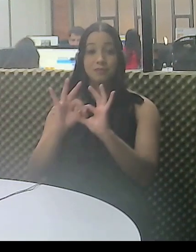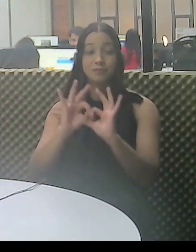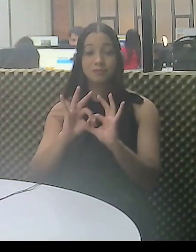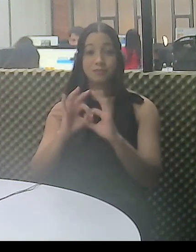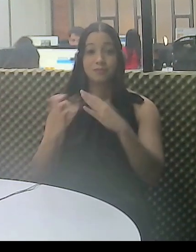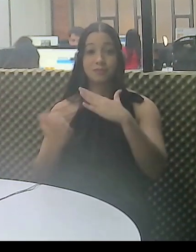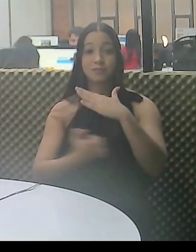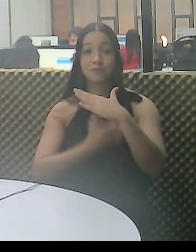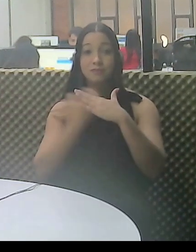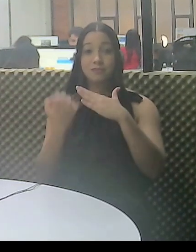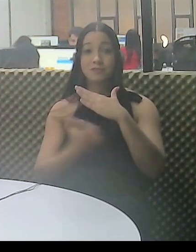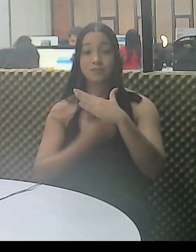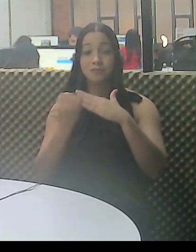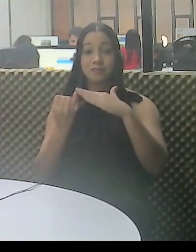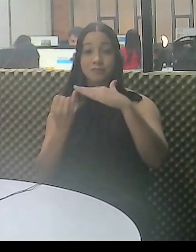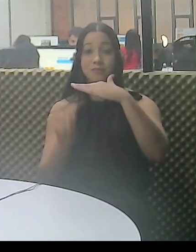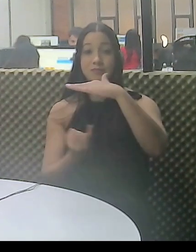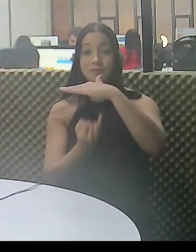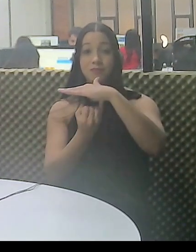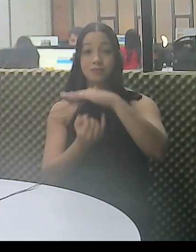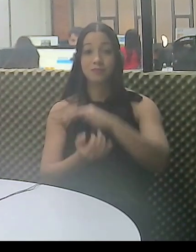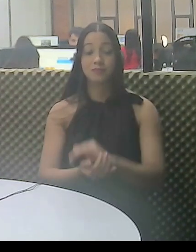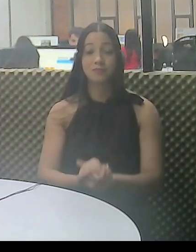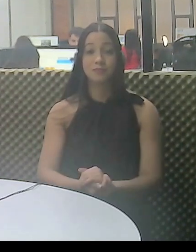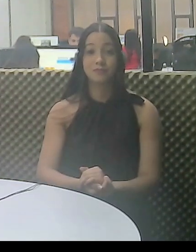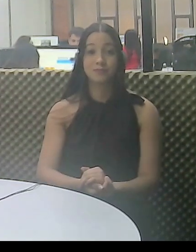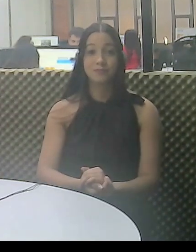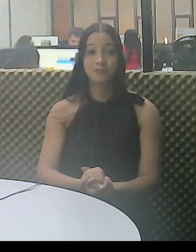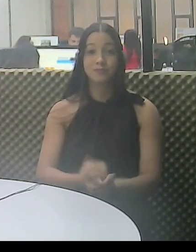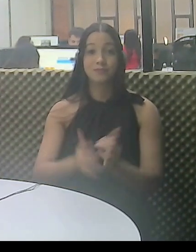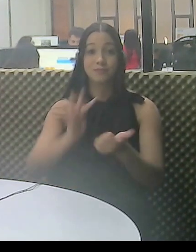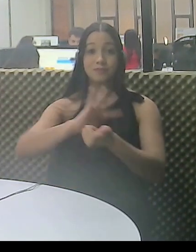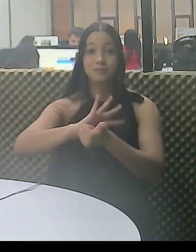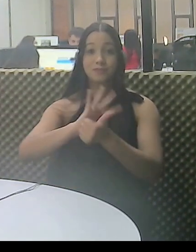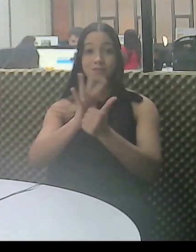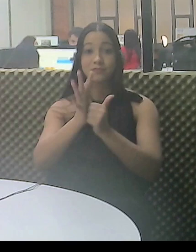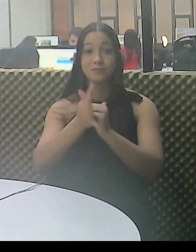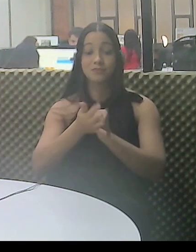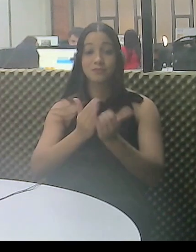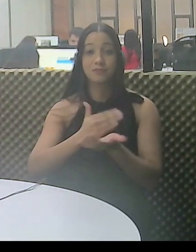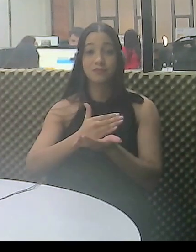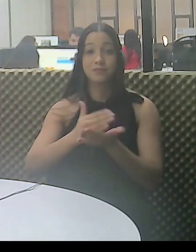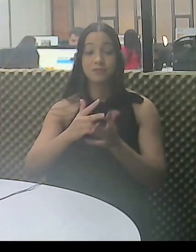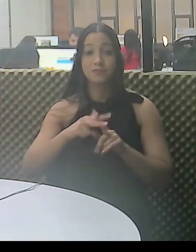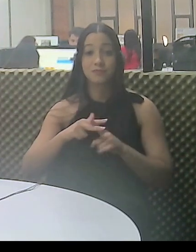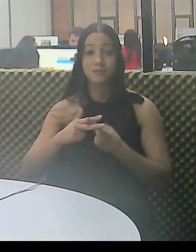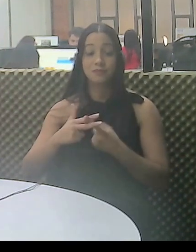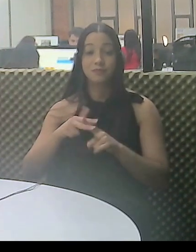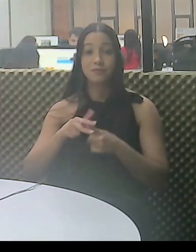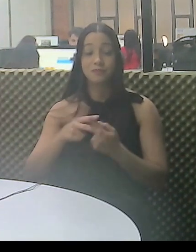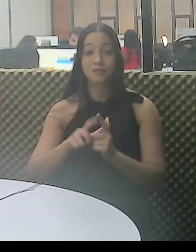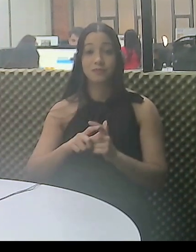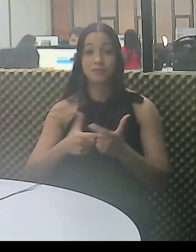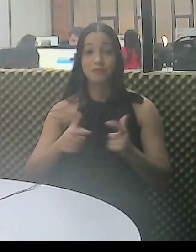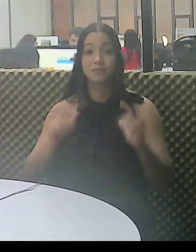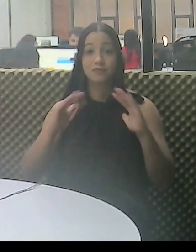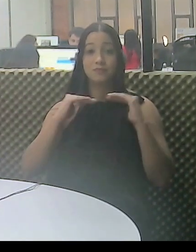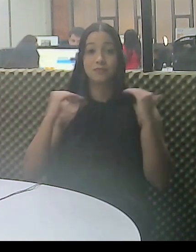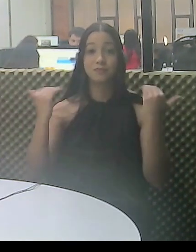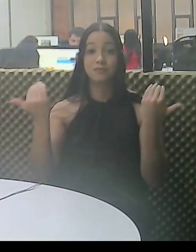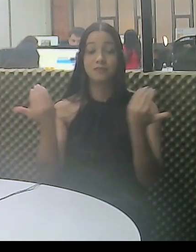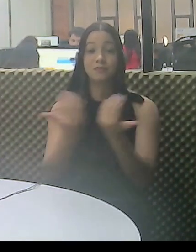em parceria com empresas e entidades. Futel inicia serviço de reforma e ampliação da arquibancada do